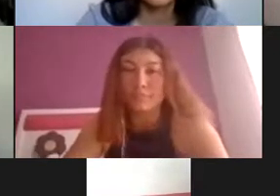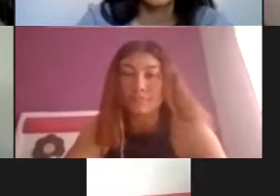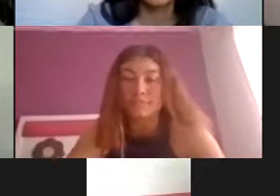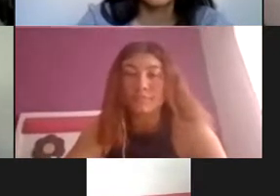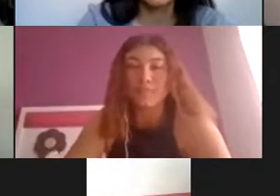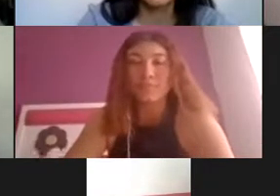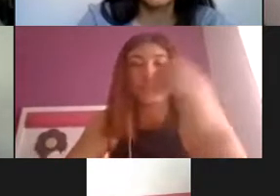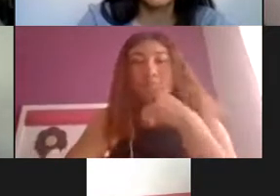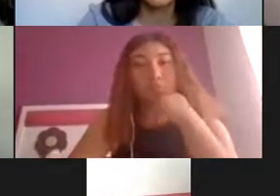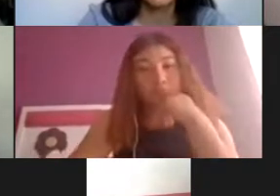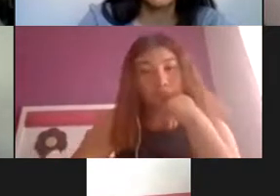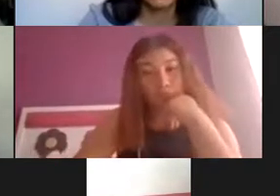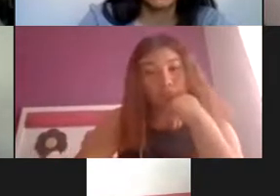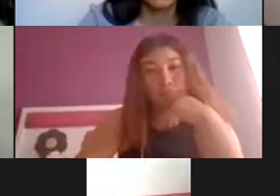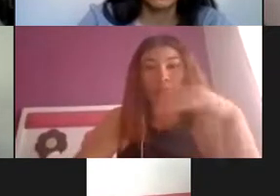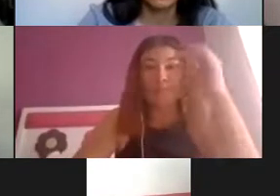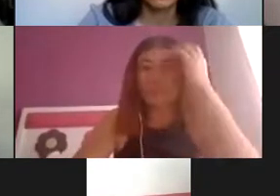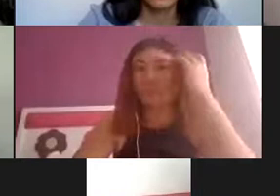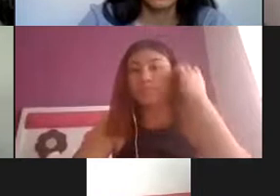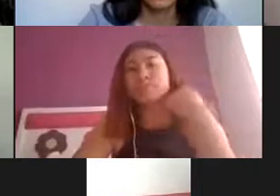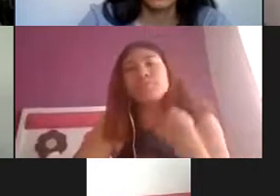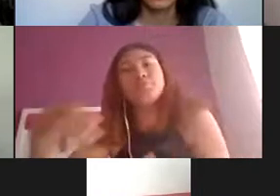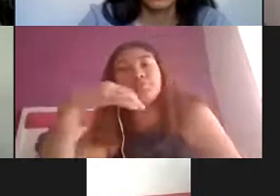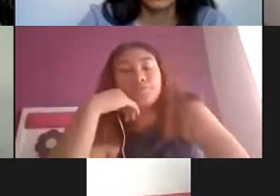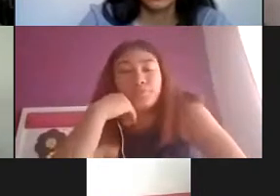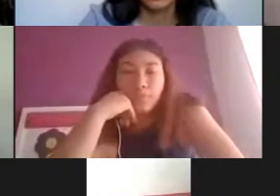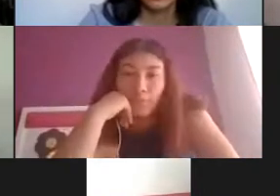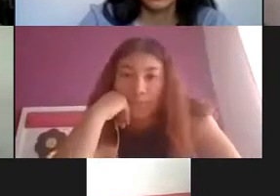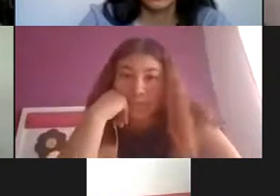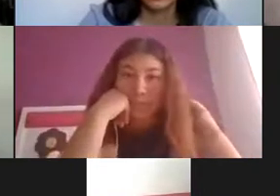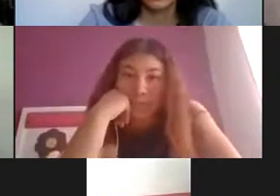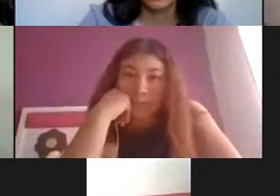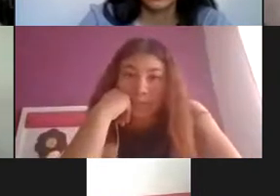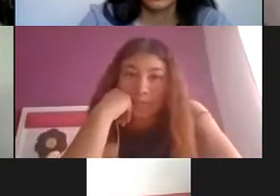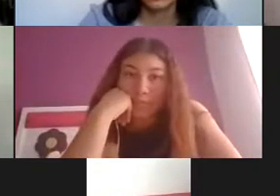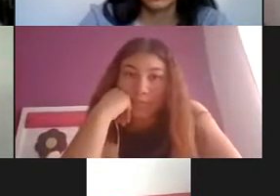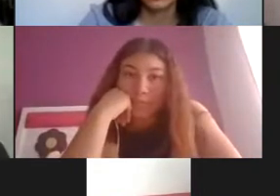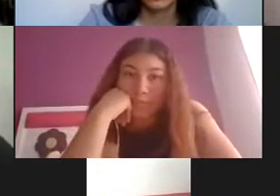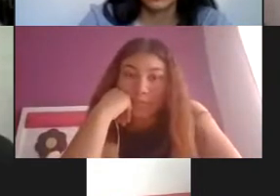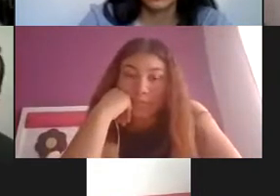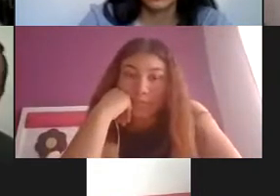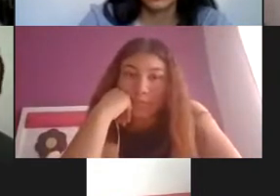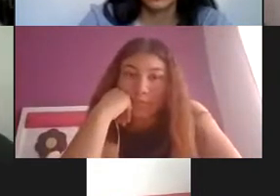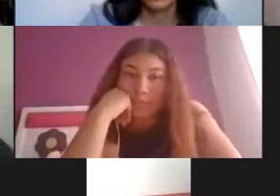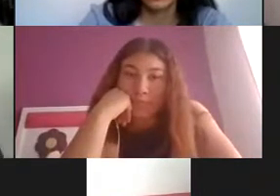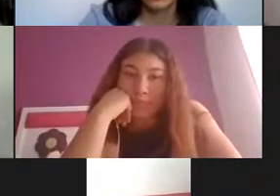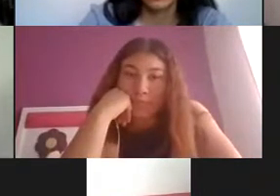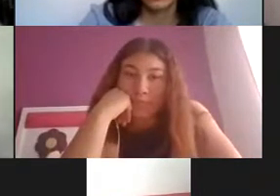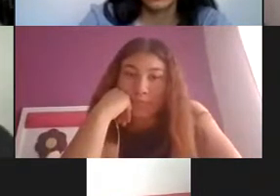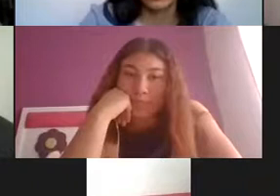La primera puede ser con tu cabello en la J, tus rizos, o la otra con la J en tu sonrisa y termina con la